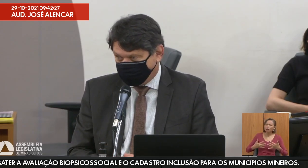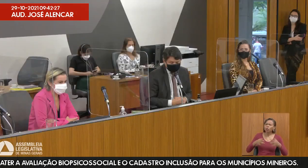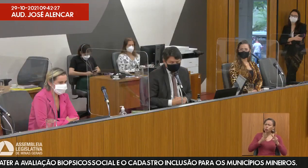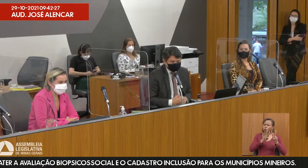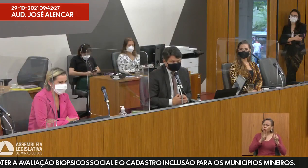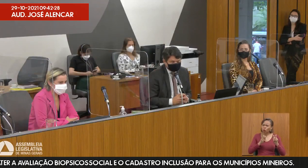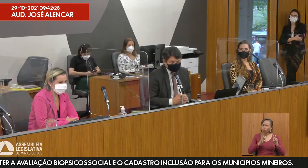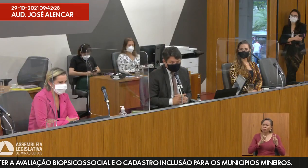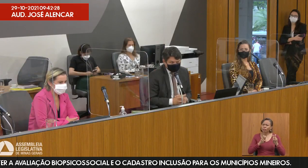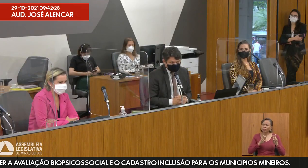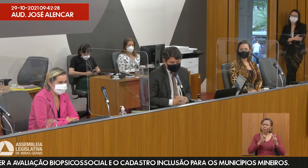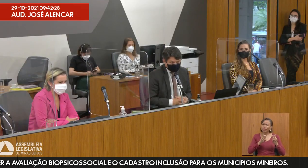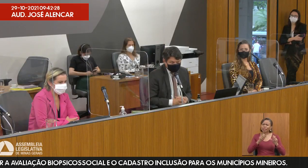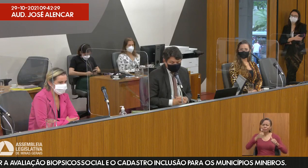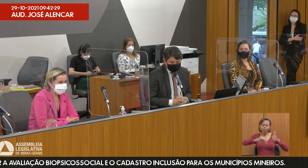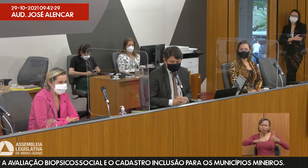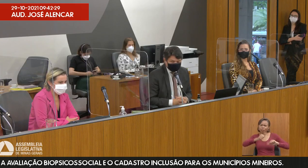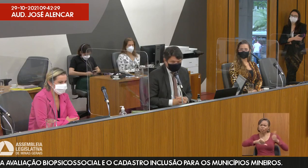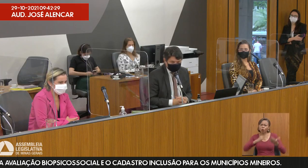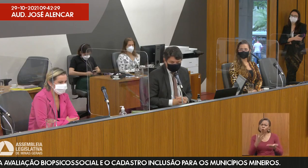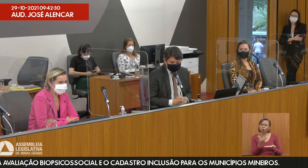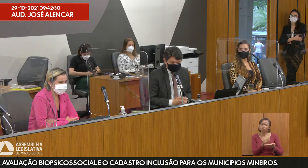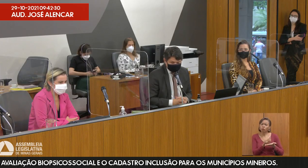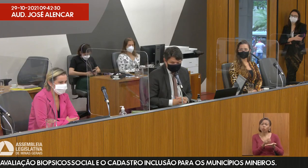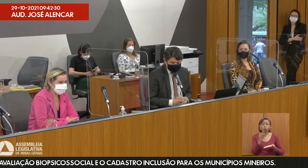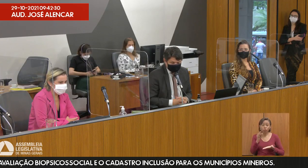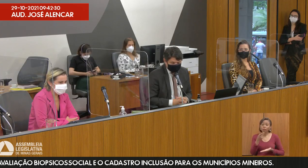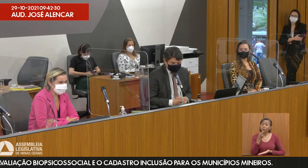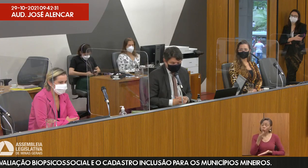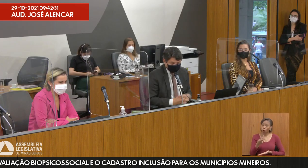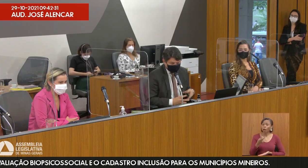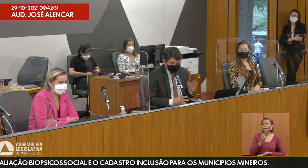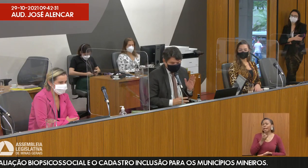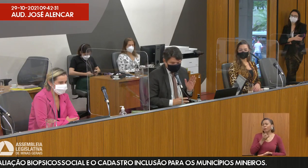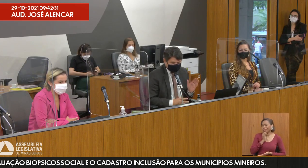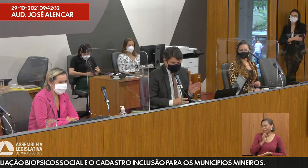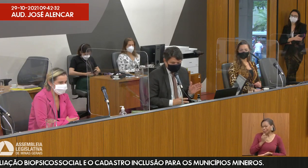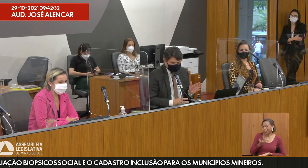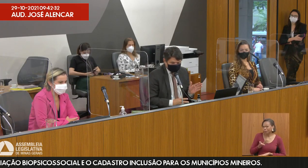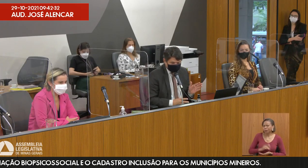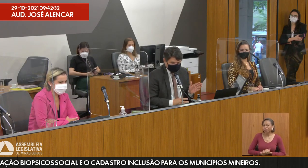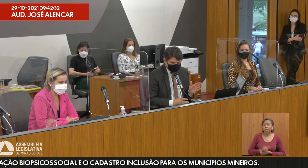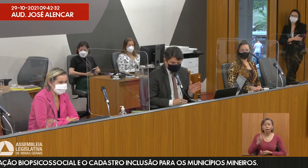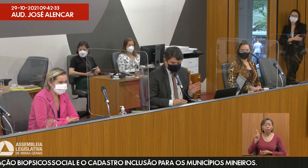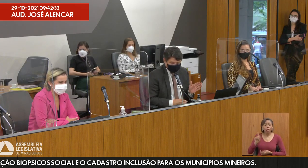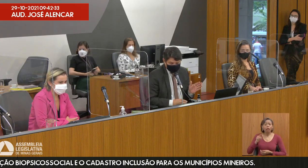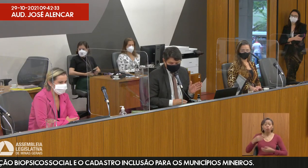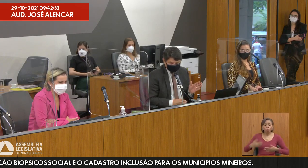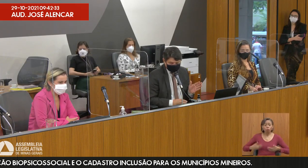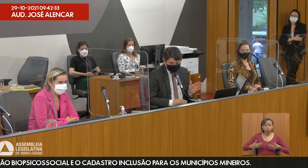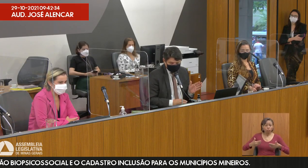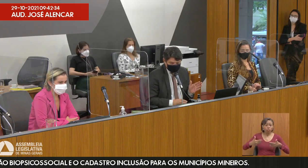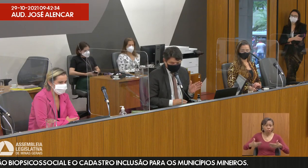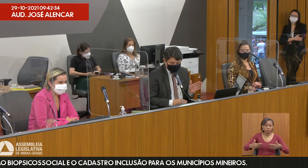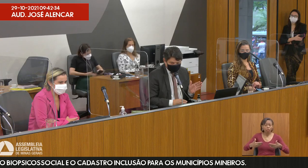psicossocial. Você deu um exemplo aí. Às vezes vai no ministério, tem um tipo lá de avaliação